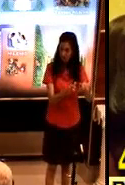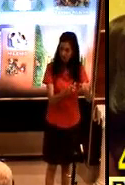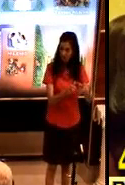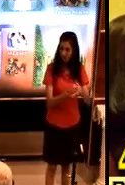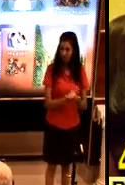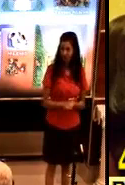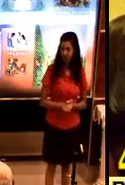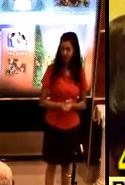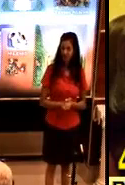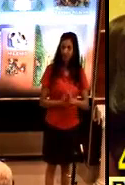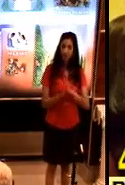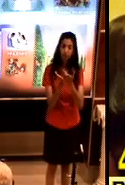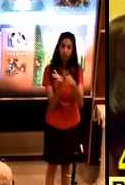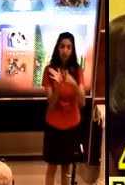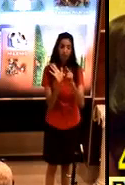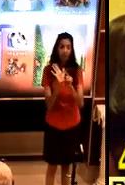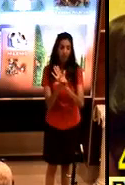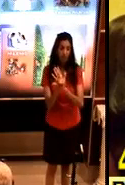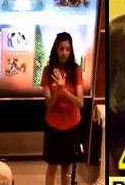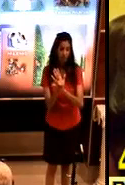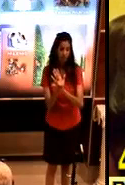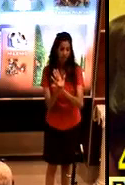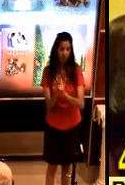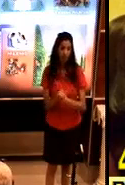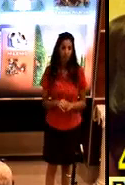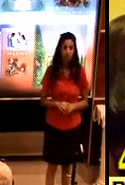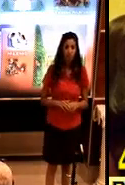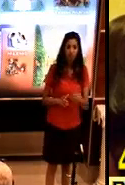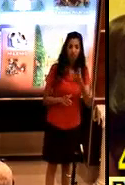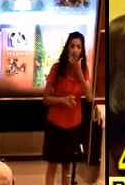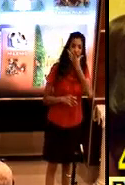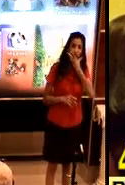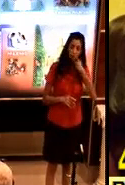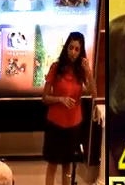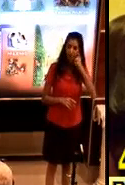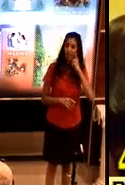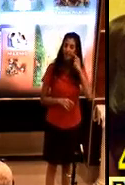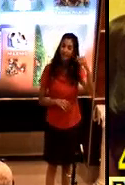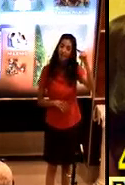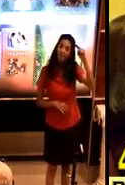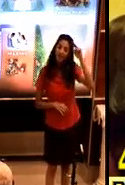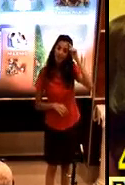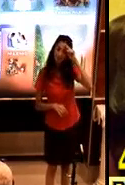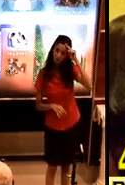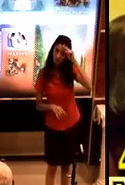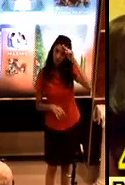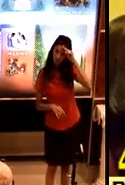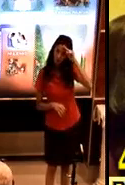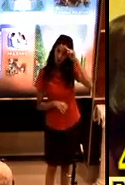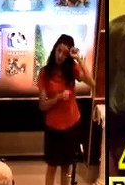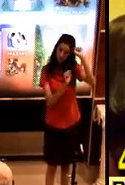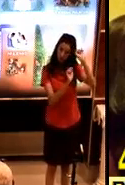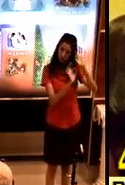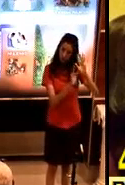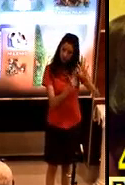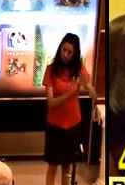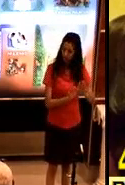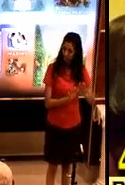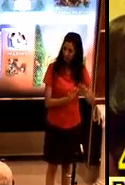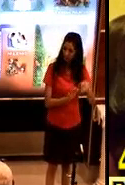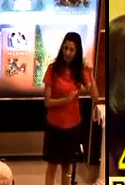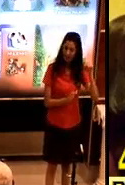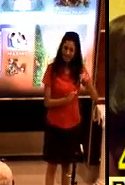bien, Dios reposó en ese día. Dios lo bendijo. De manera que no